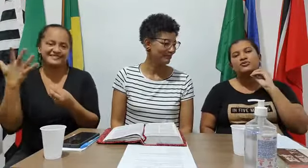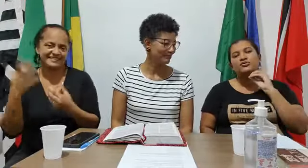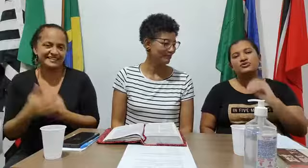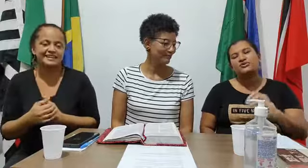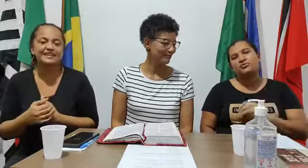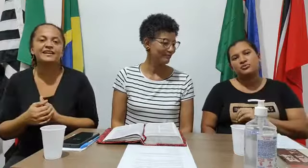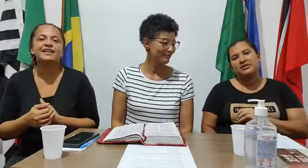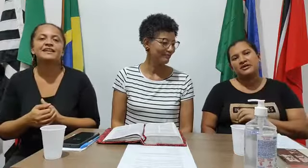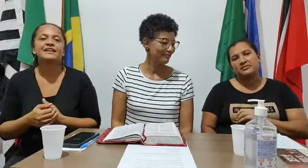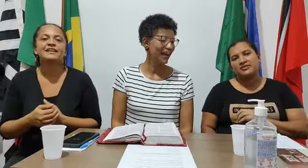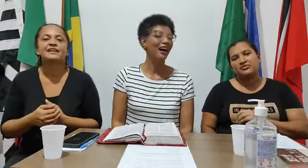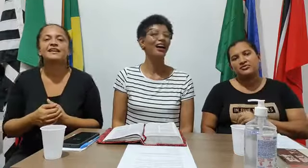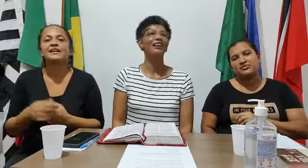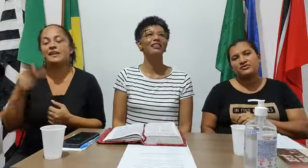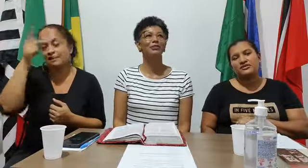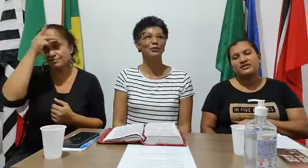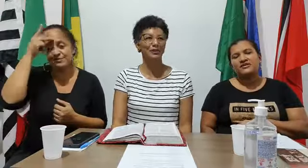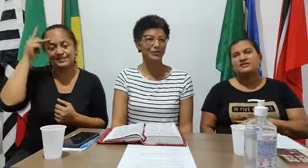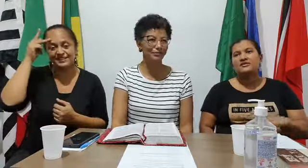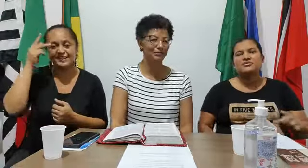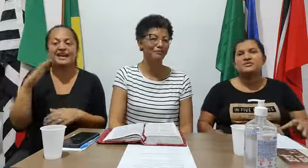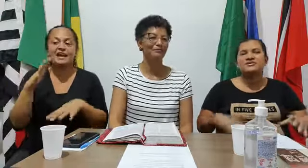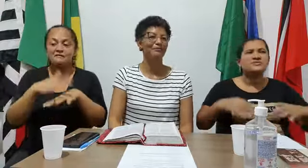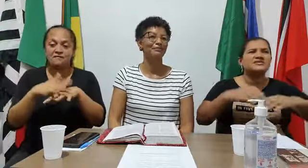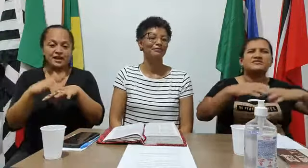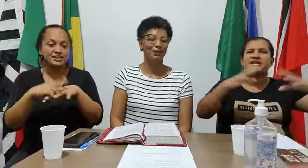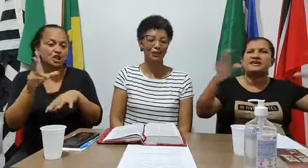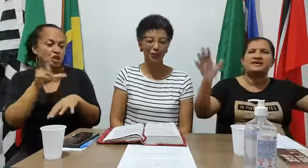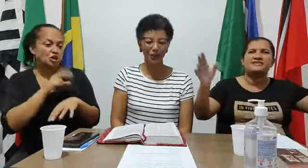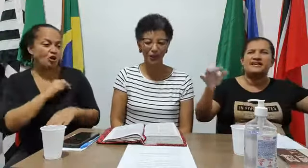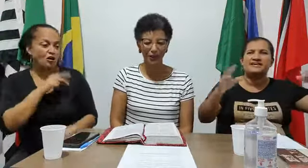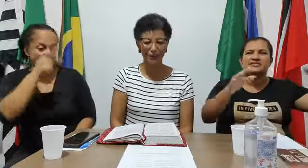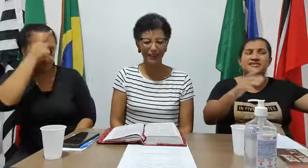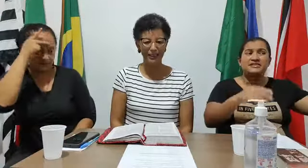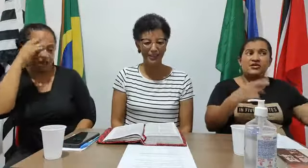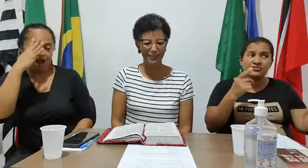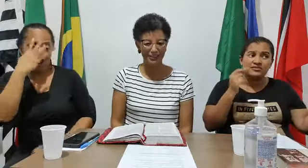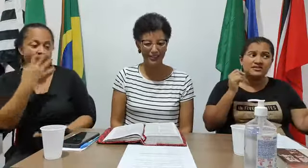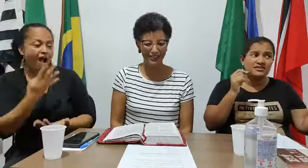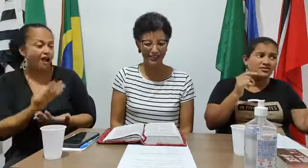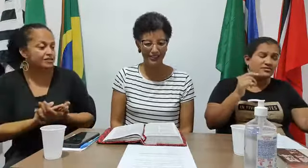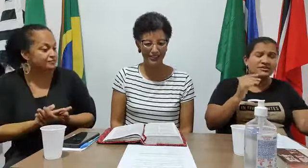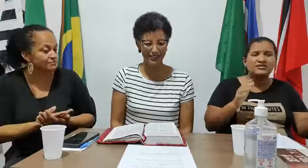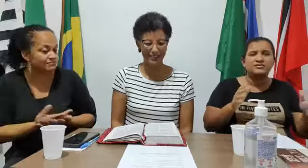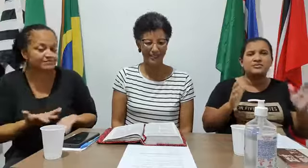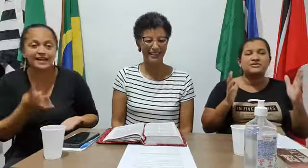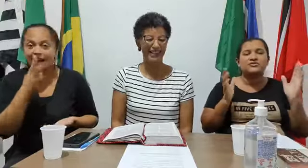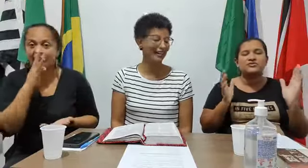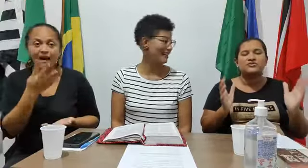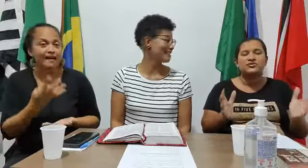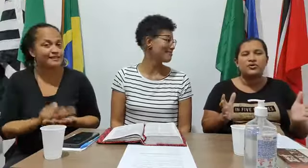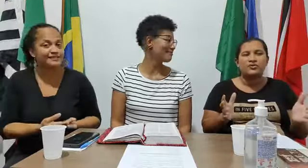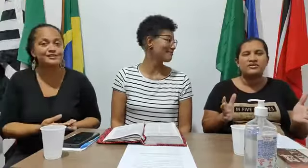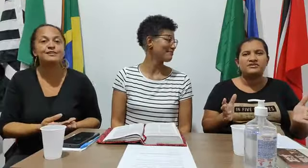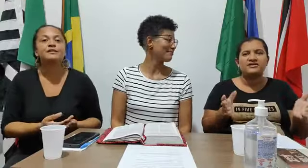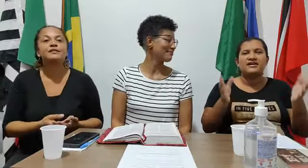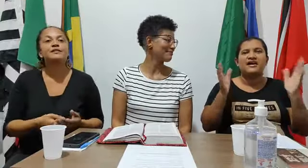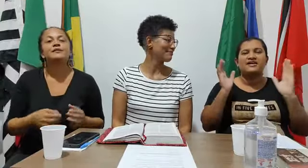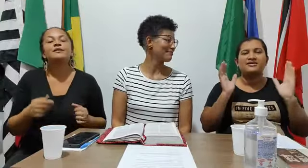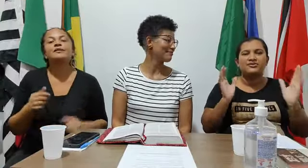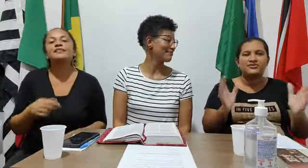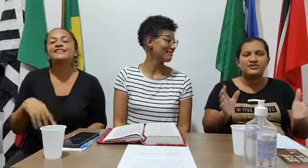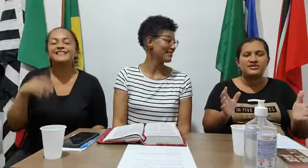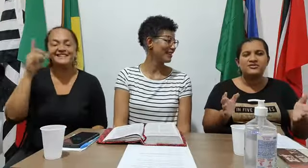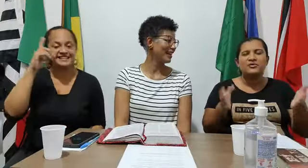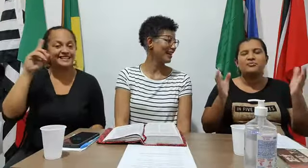a elogiam publicamente. Aleluia. Então, irmão, você não precisa ficar lá na vizinha, eu fiz isso. Não, irmão, as suas obras